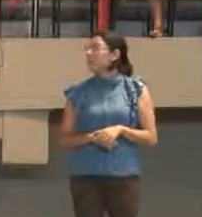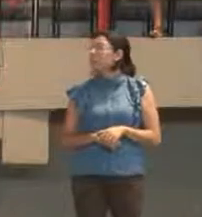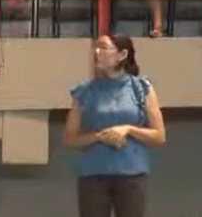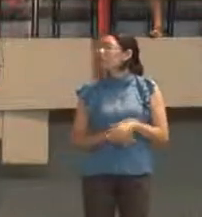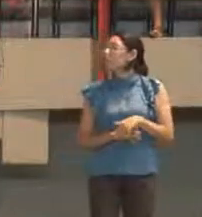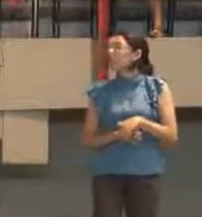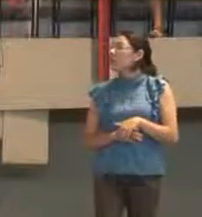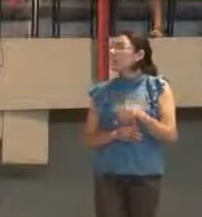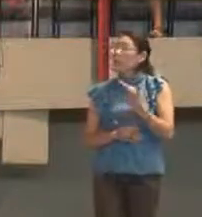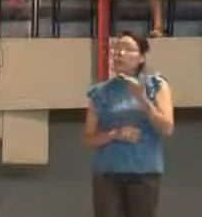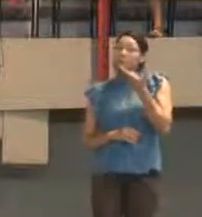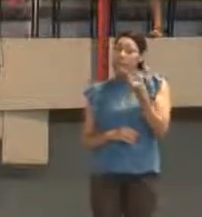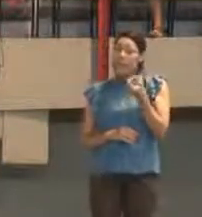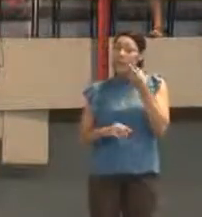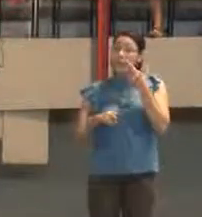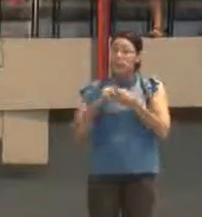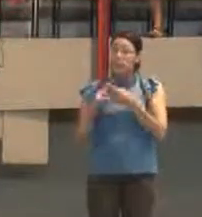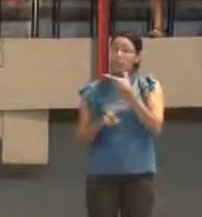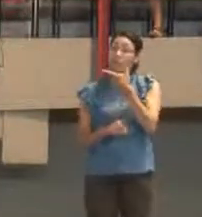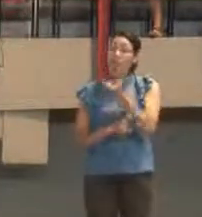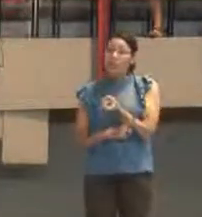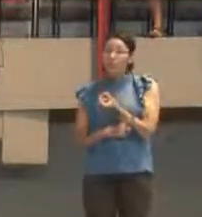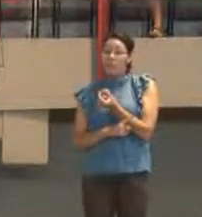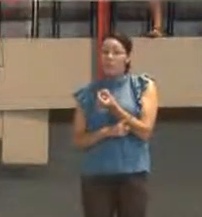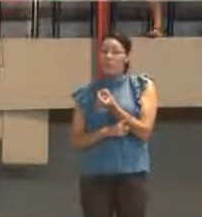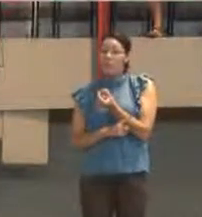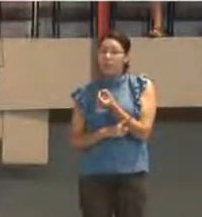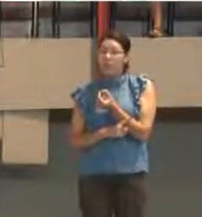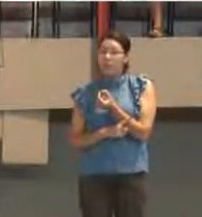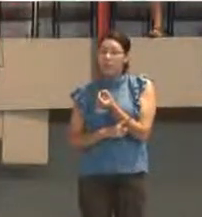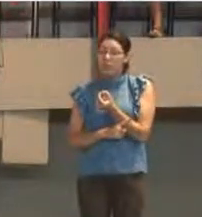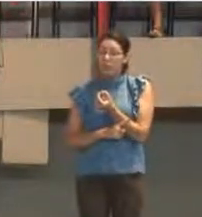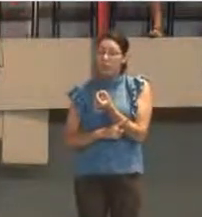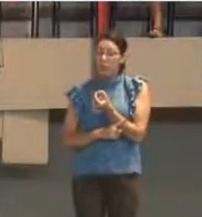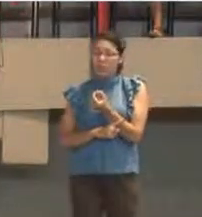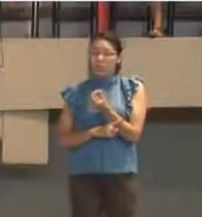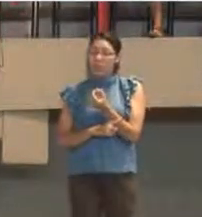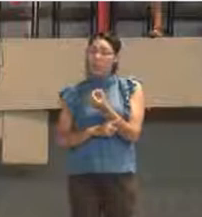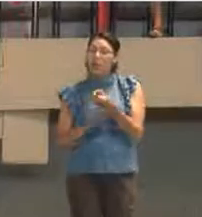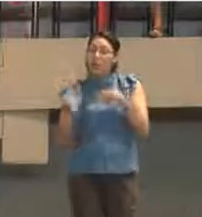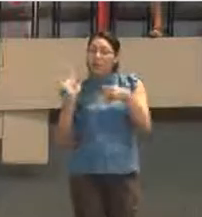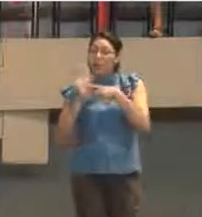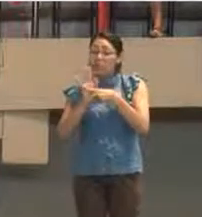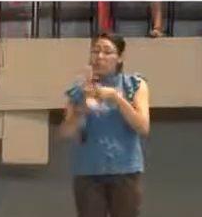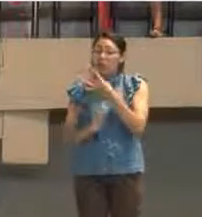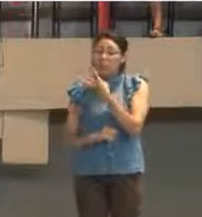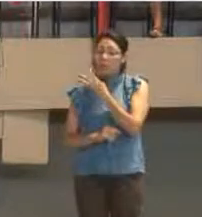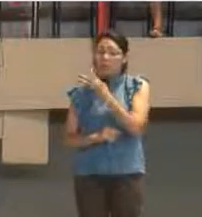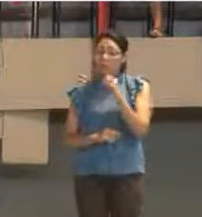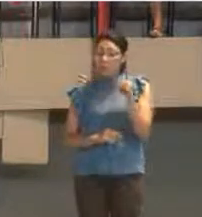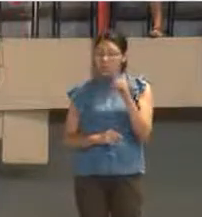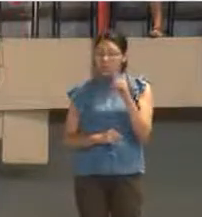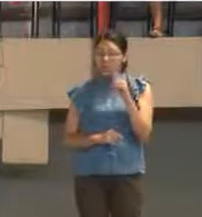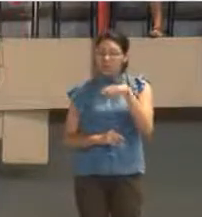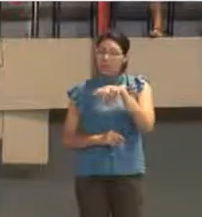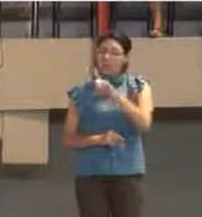20, multiplica por esse valor que é 20. 20 vezes 20 vai dar 400, que é o L.